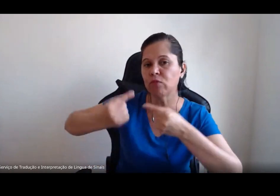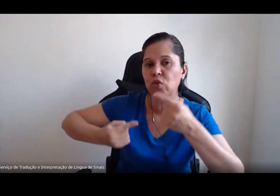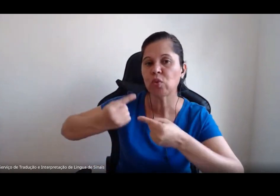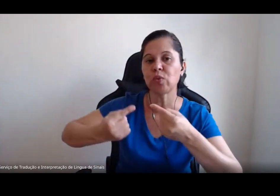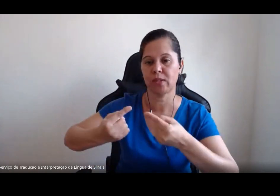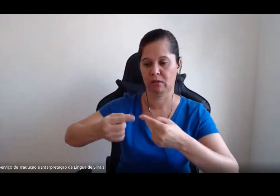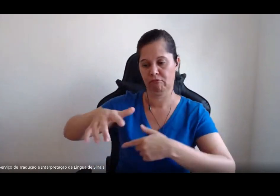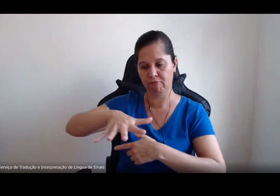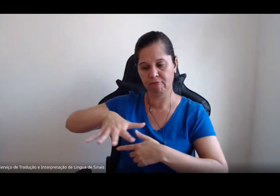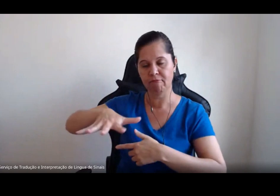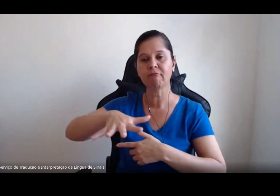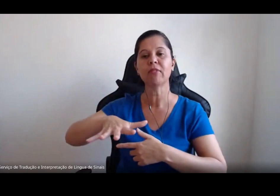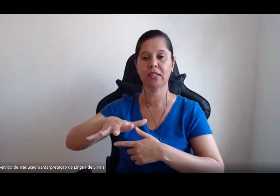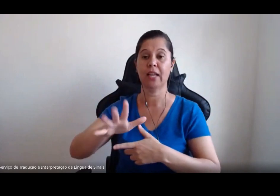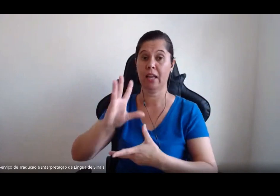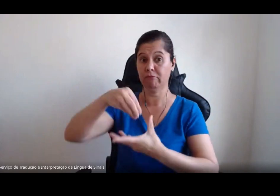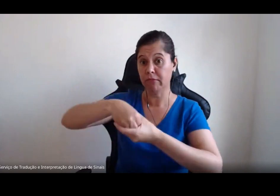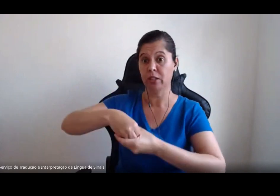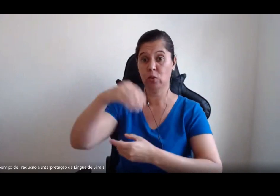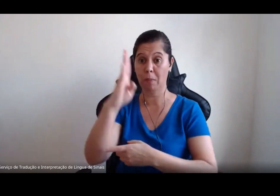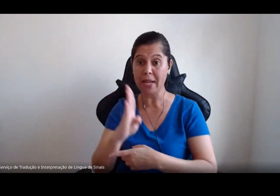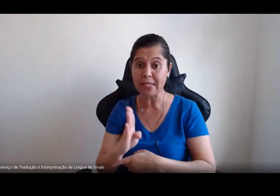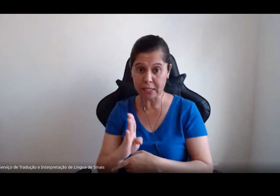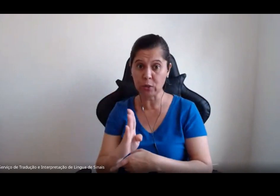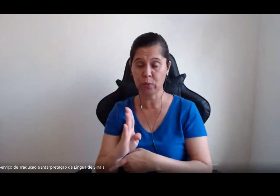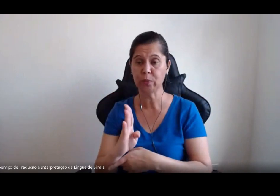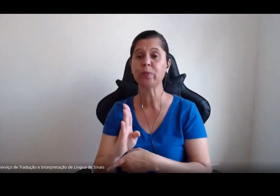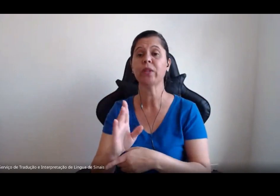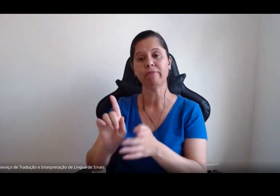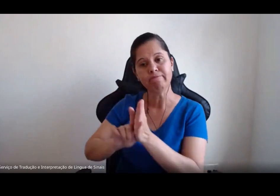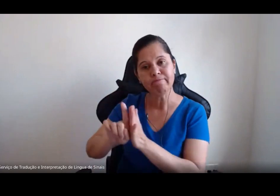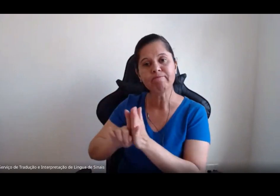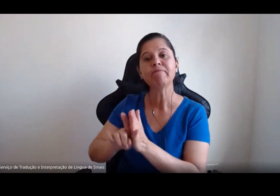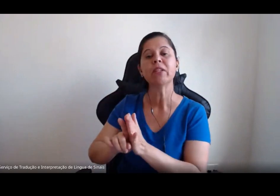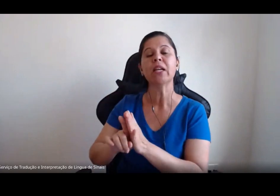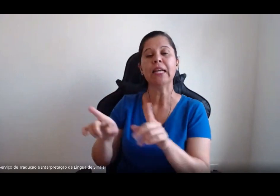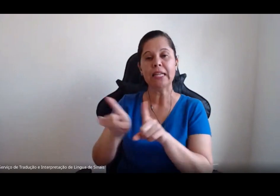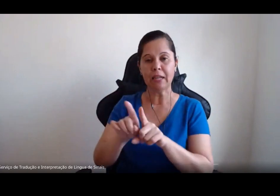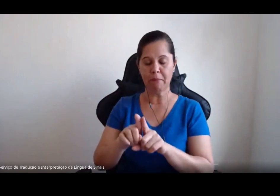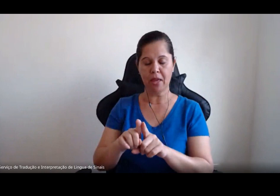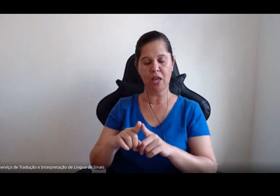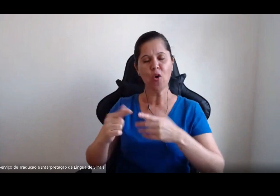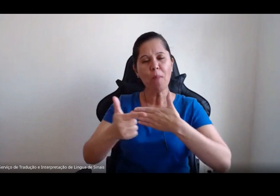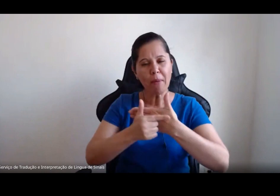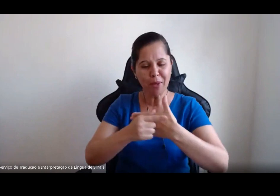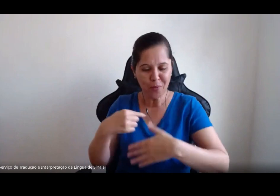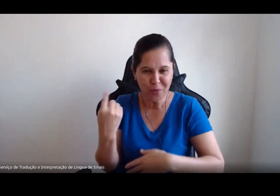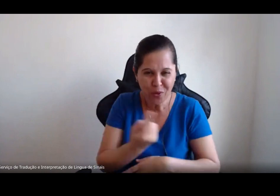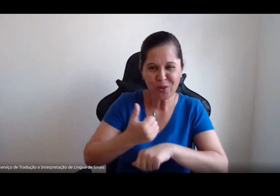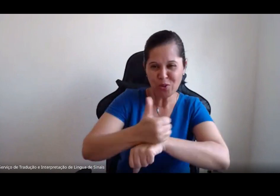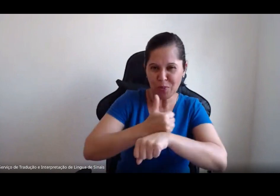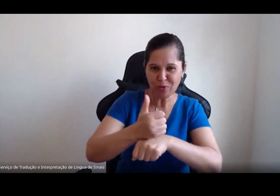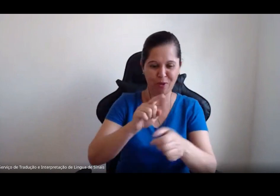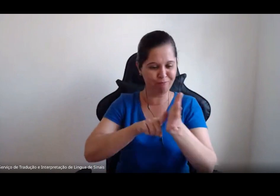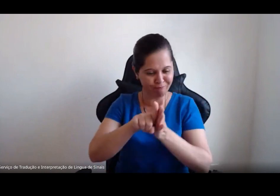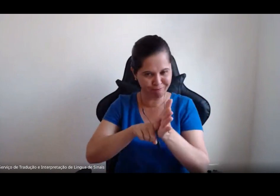de políticas e direitos linguísticos no Brasil, e depois, como vocês vão ver, defender o nosso papel de